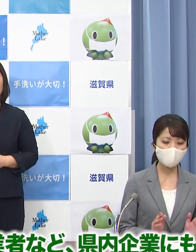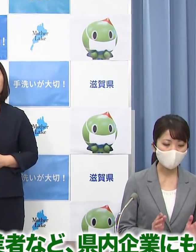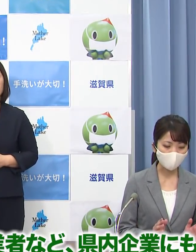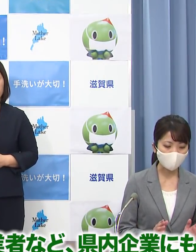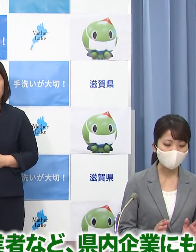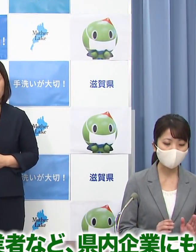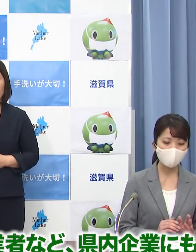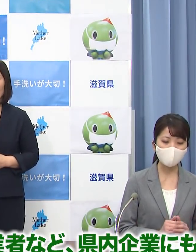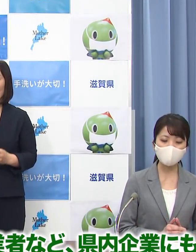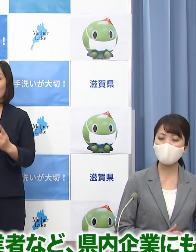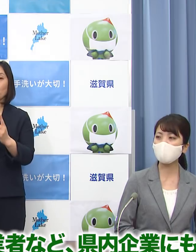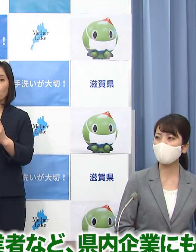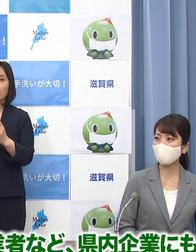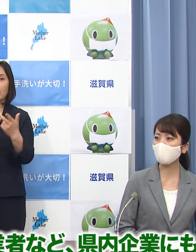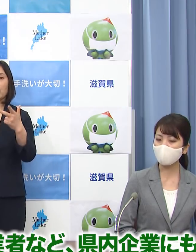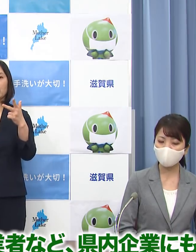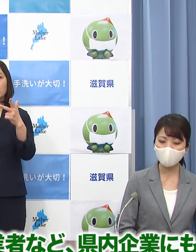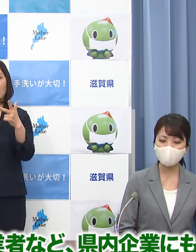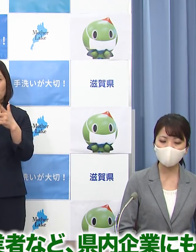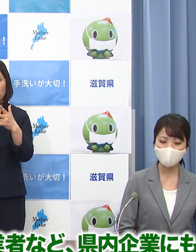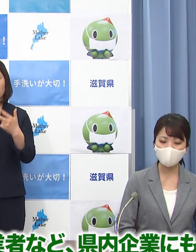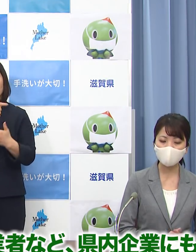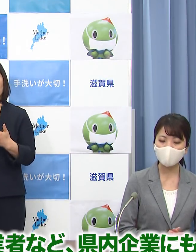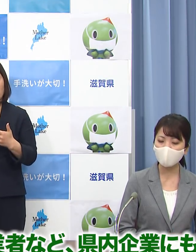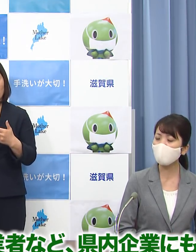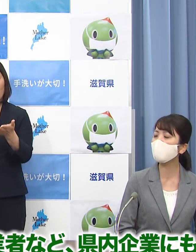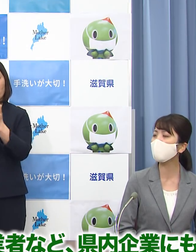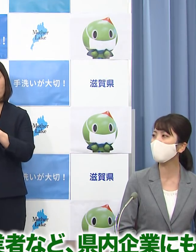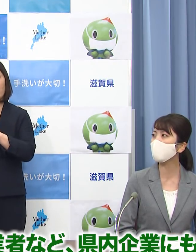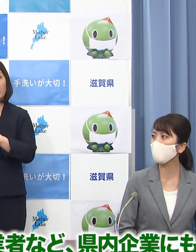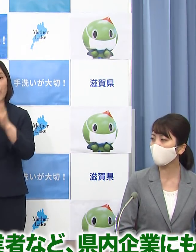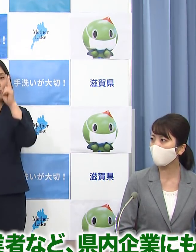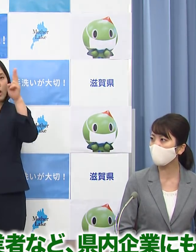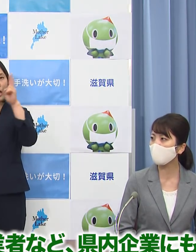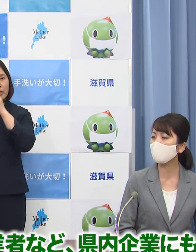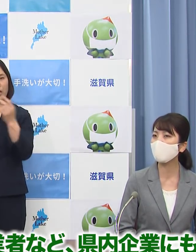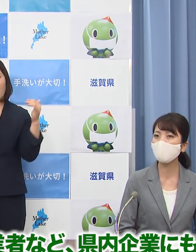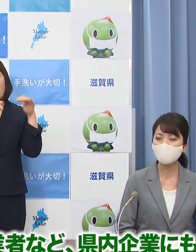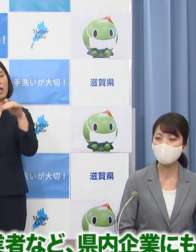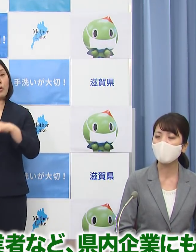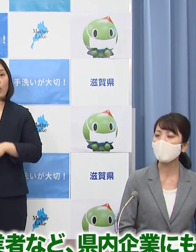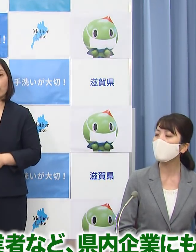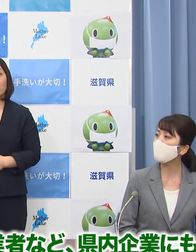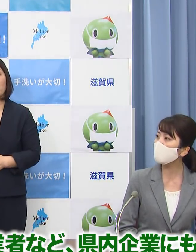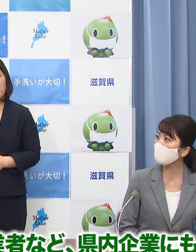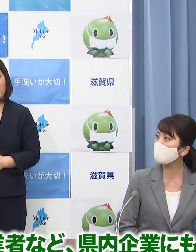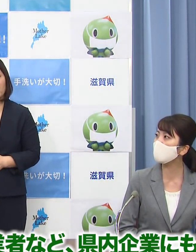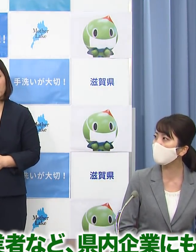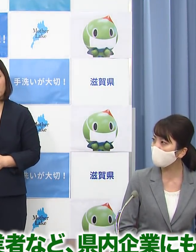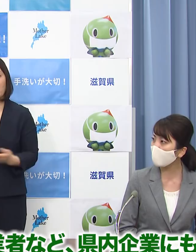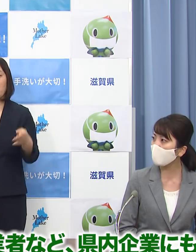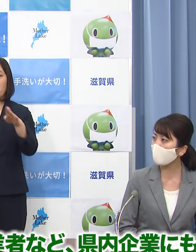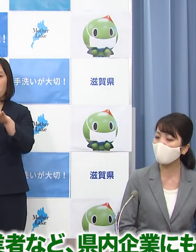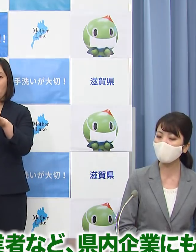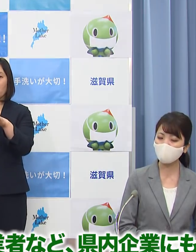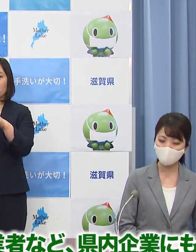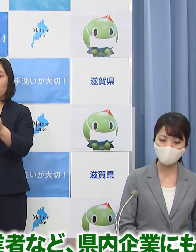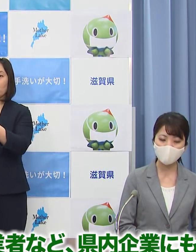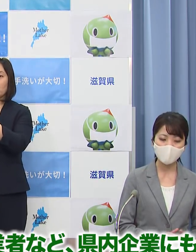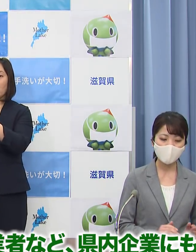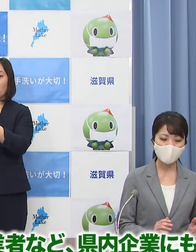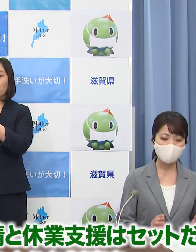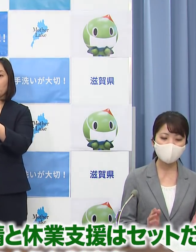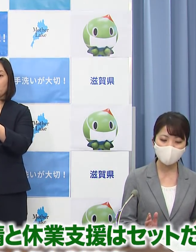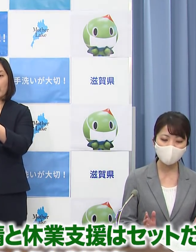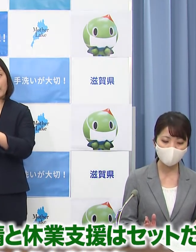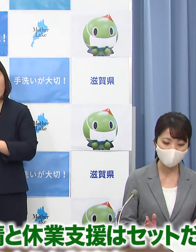この措置により施設の事業者など県内企業にも大変大きな影響が予想されますが休業支援はお考えでしょう